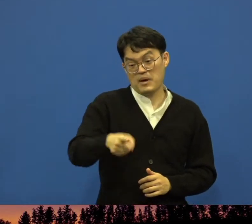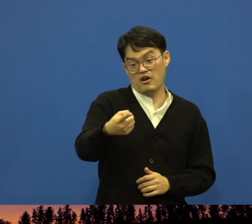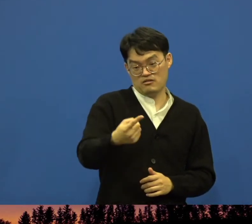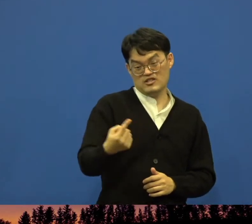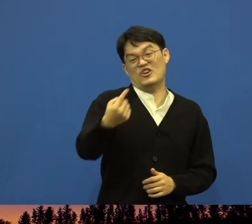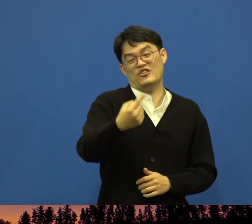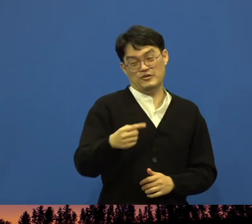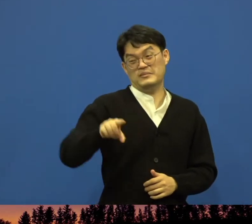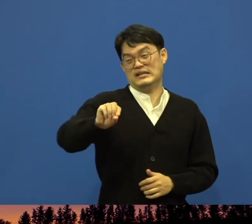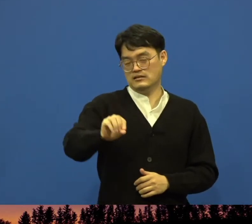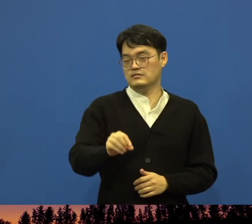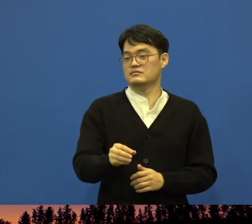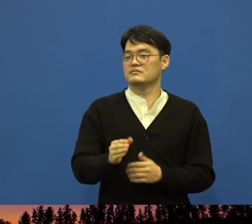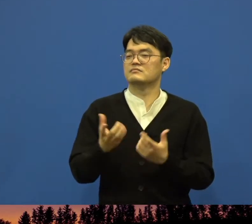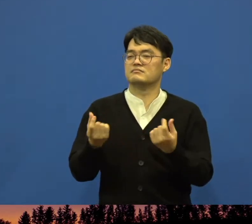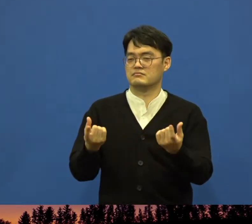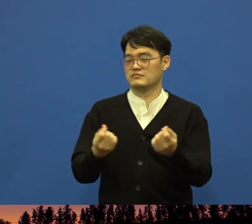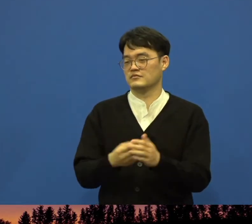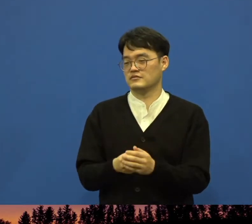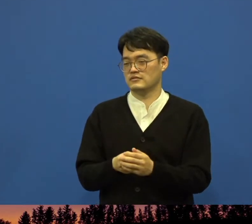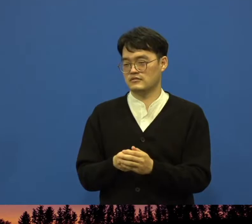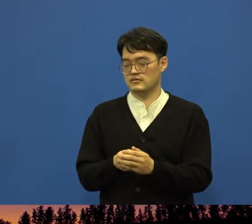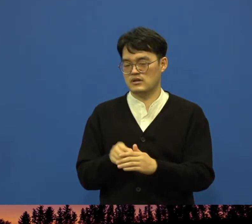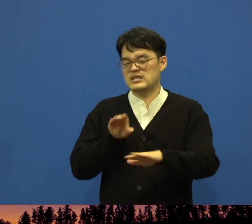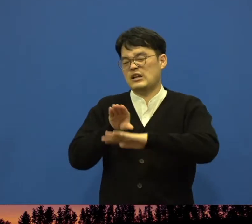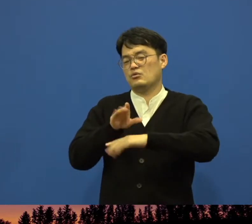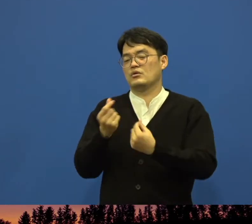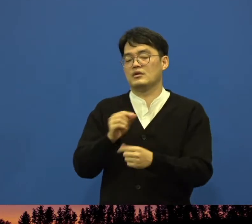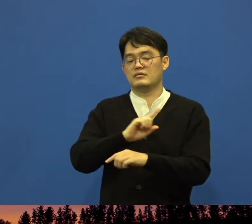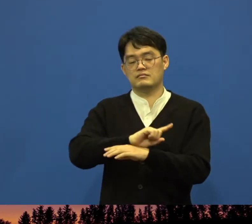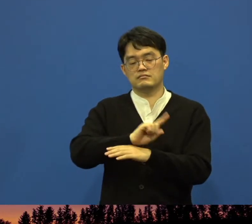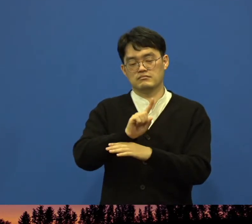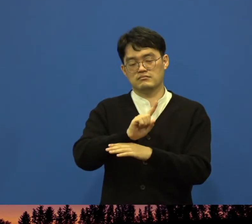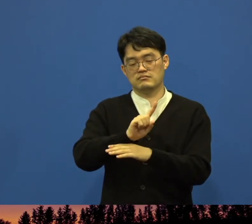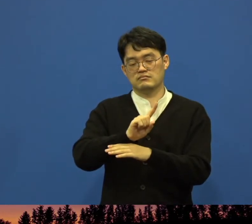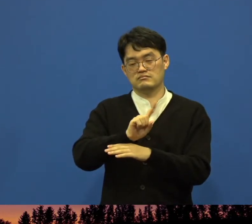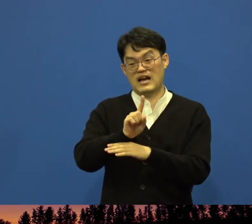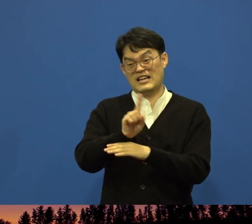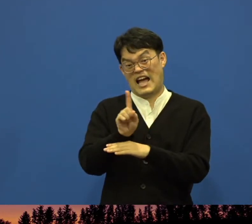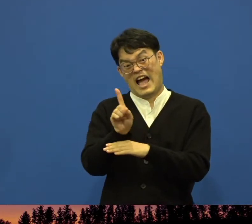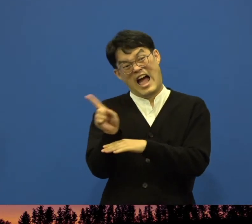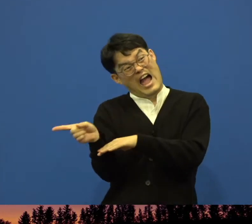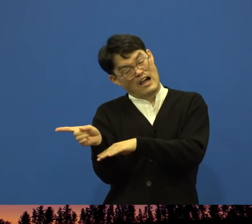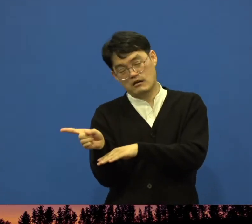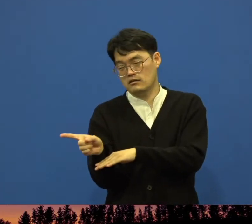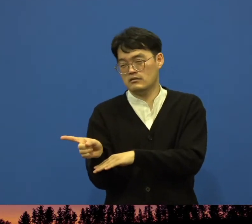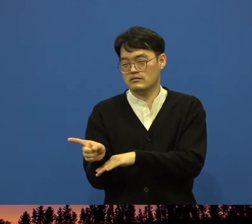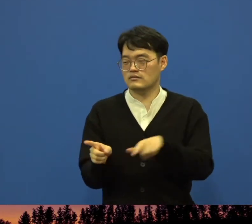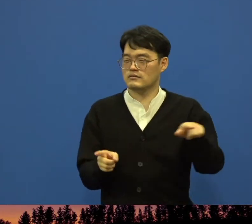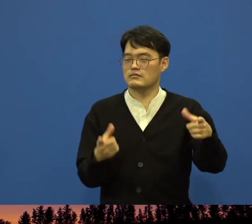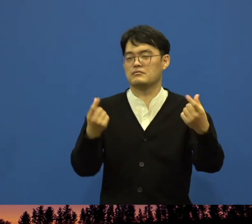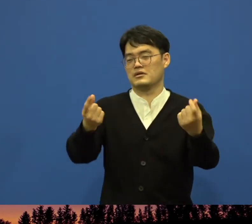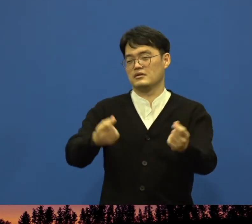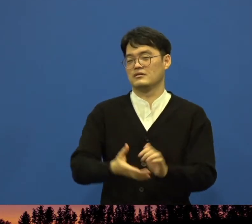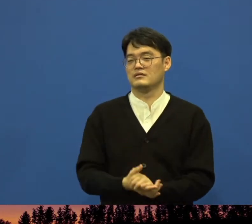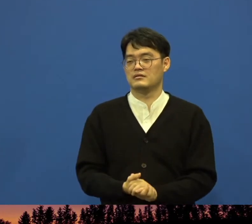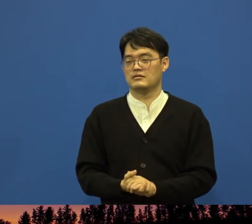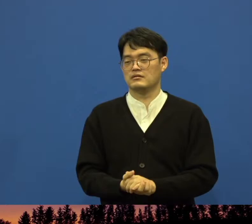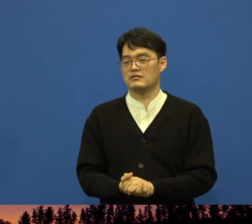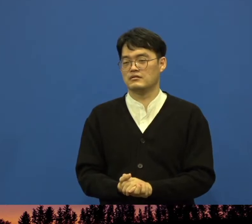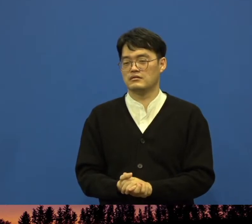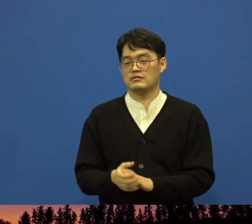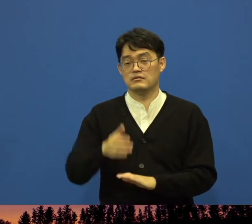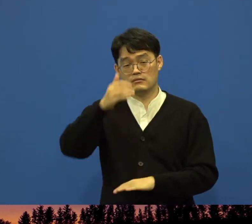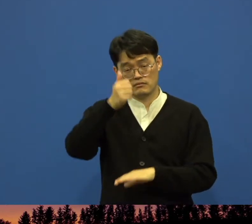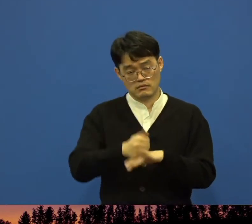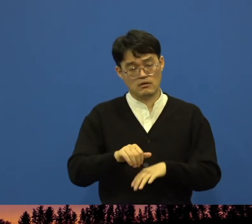결국 쾌락주의자들은 모두가 좀 더라는 욕구에 시달립니다. 이게 무서운 거죠. 그래서 쇠인이 감기는 겁니다. 종이 되는 겁니다.